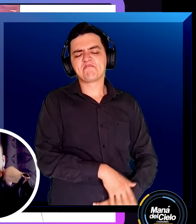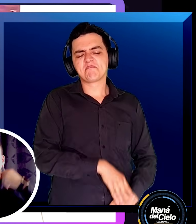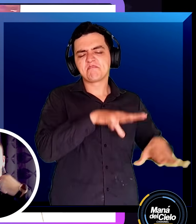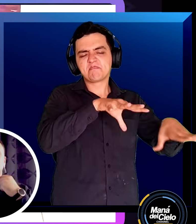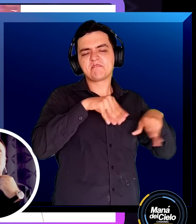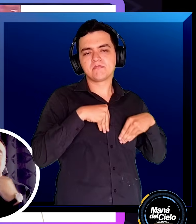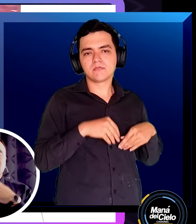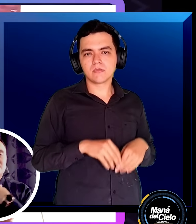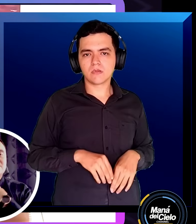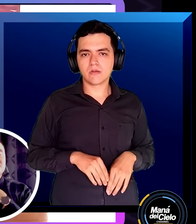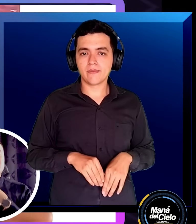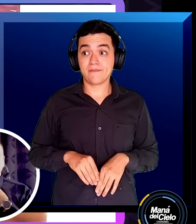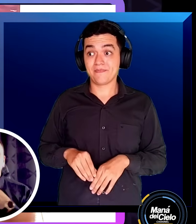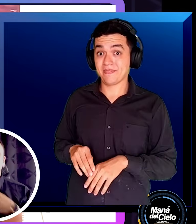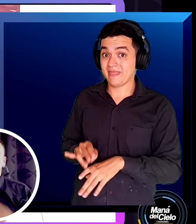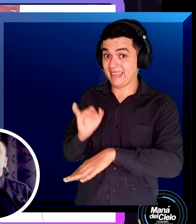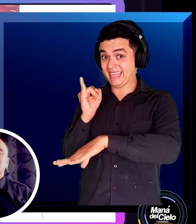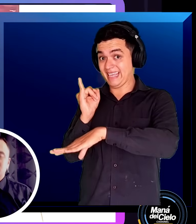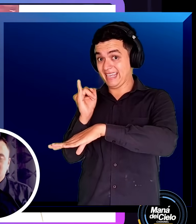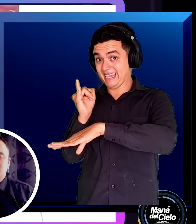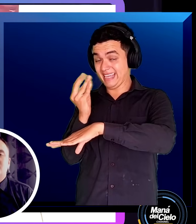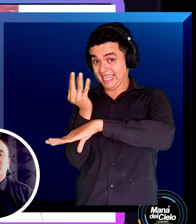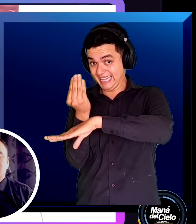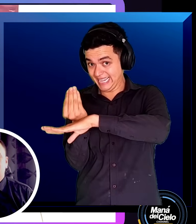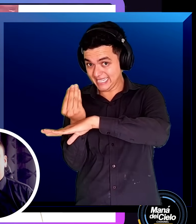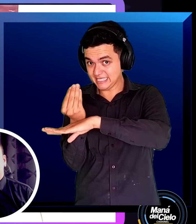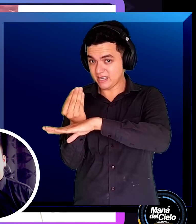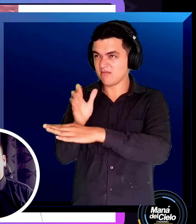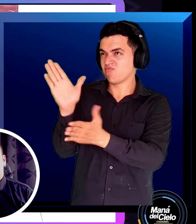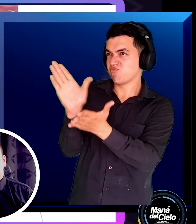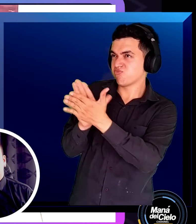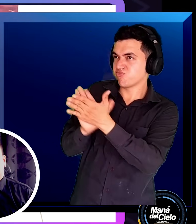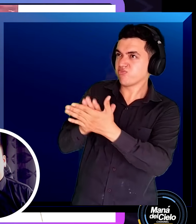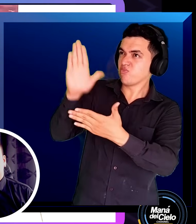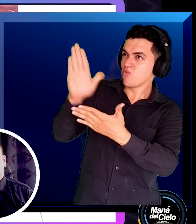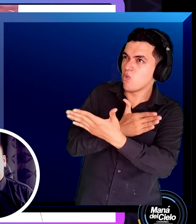Así que yo te invito, suéltate en este campamento,